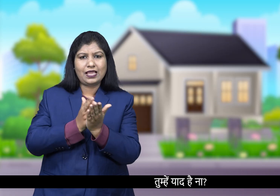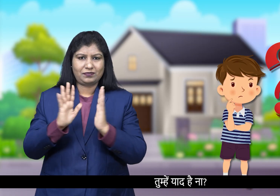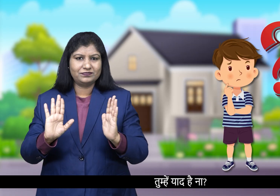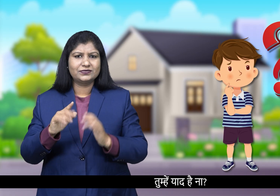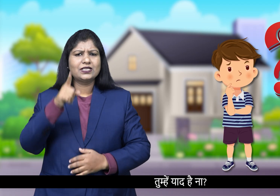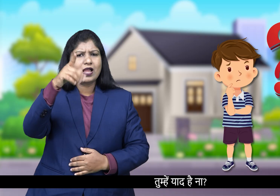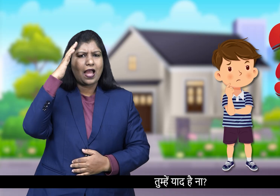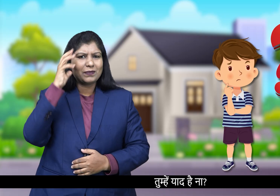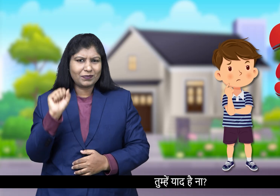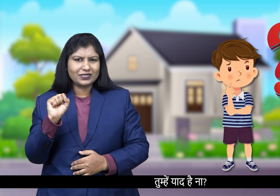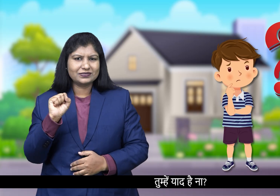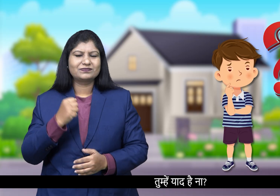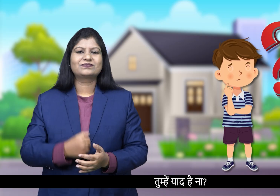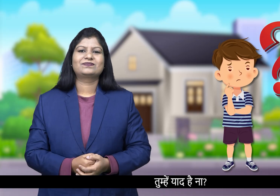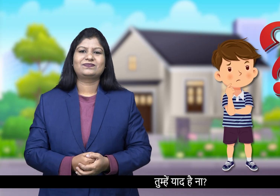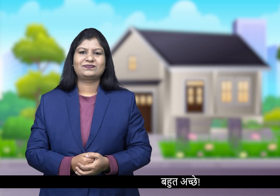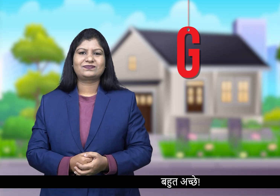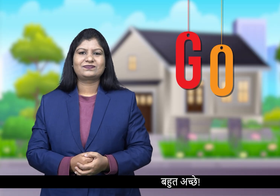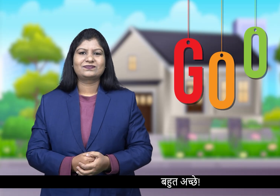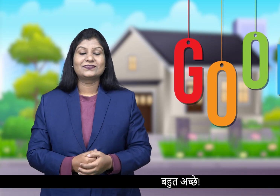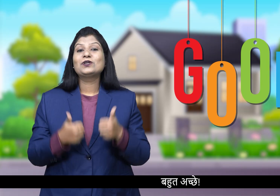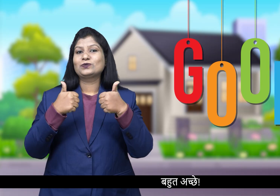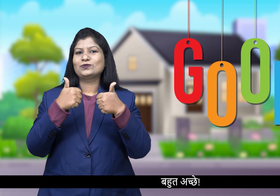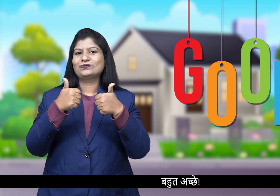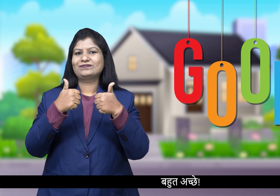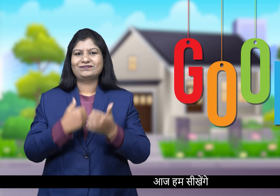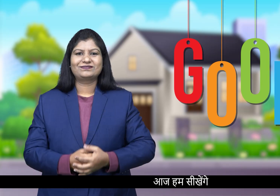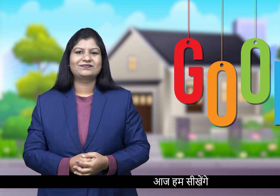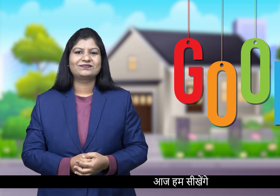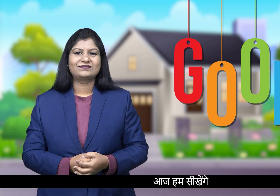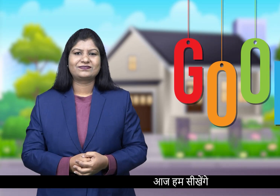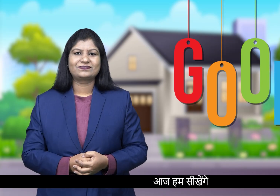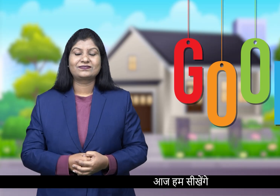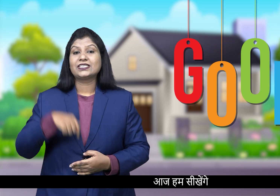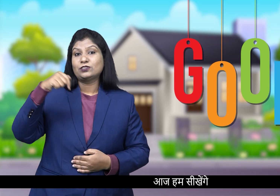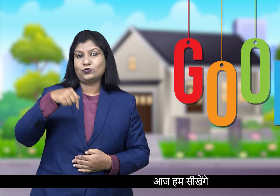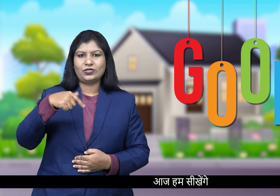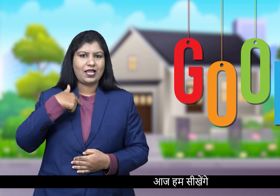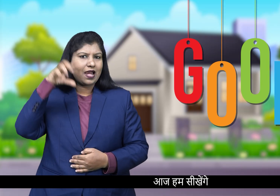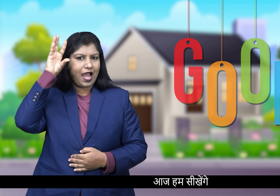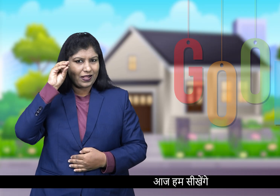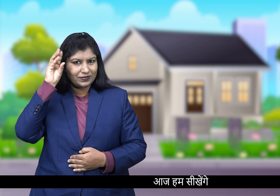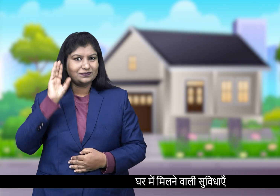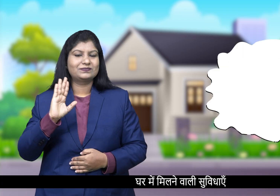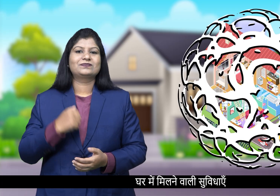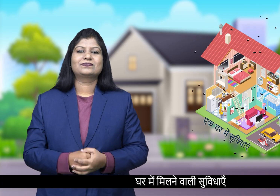तुम्हें याद है ना? बहुत अच्छे। आज हम सीखेंगे घर में मिलने